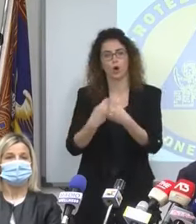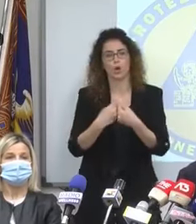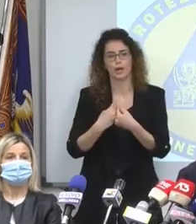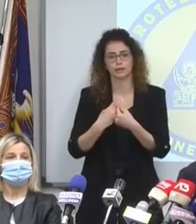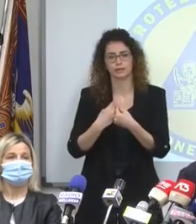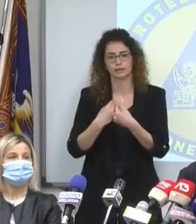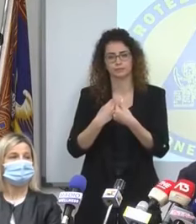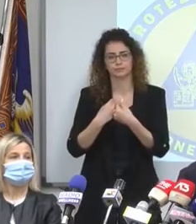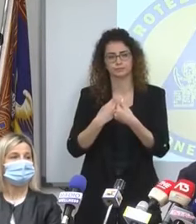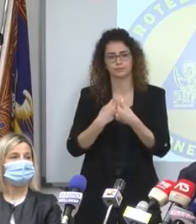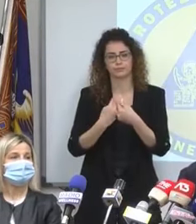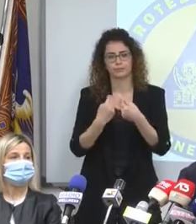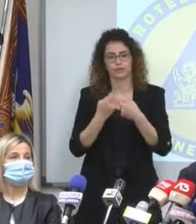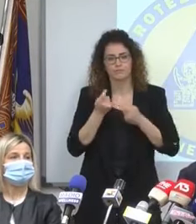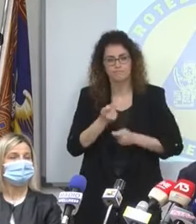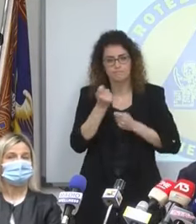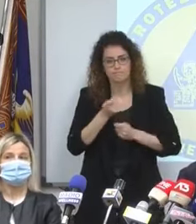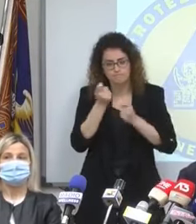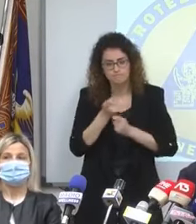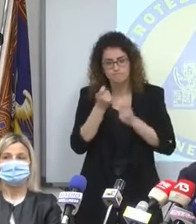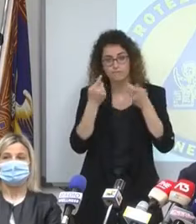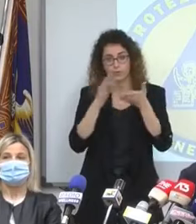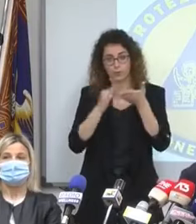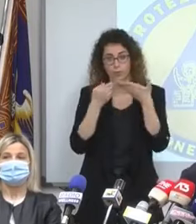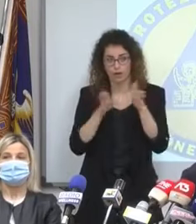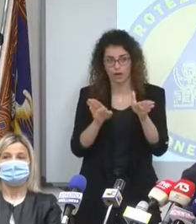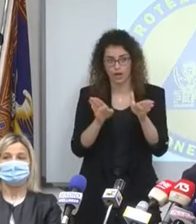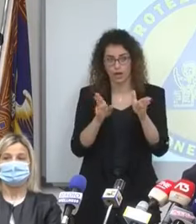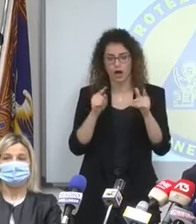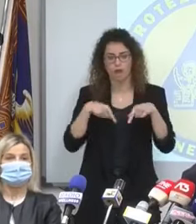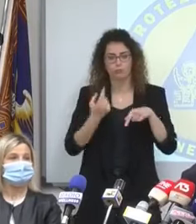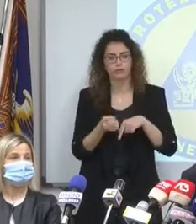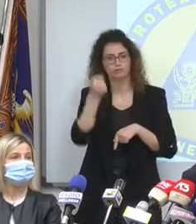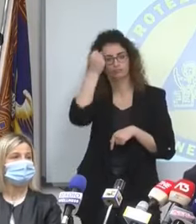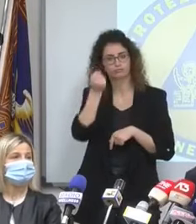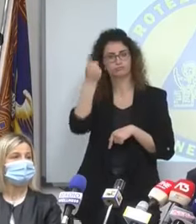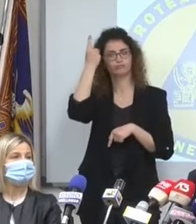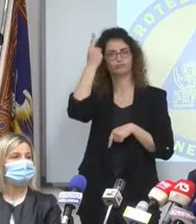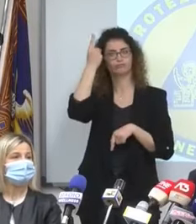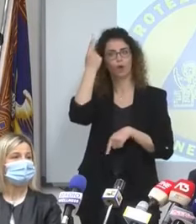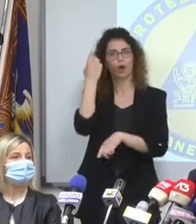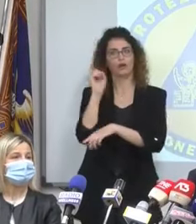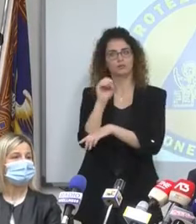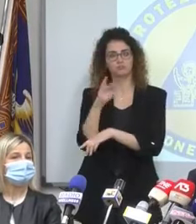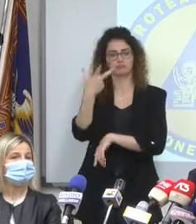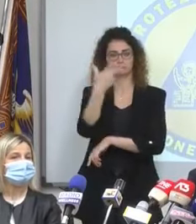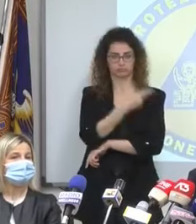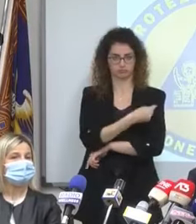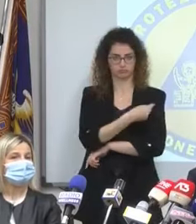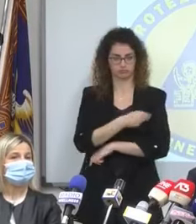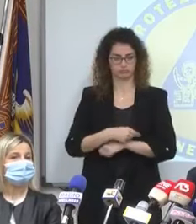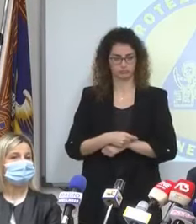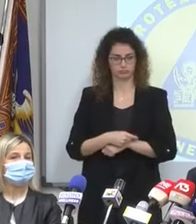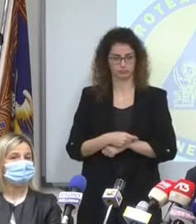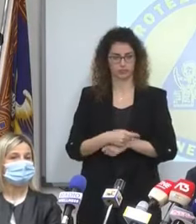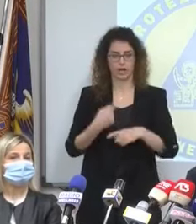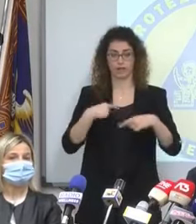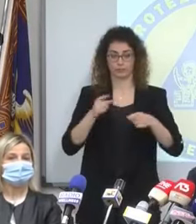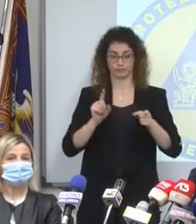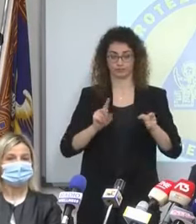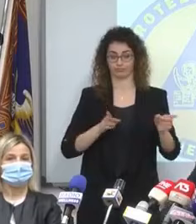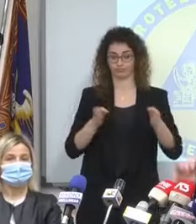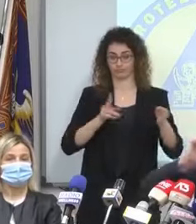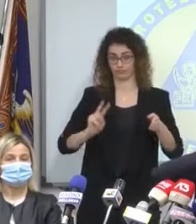hanno cominciato a spingere per l'apertura, e da lì è nata la prima idea: vacciniamo gli insegnanti delle scuole. Allora in questa